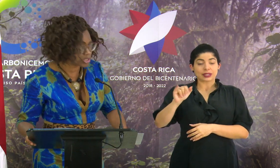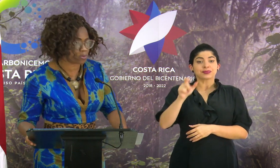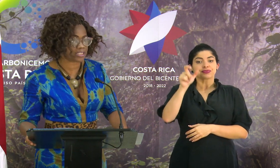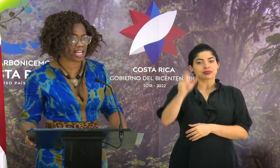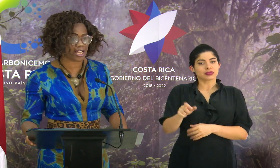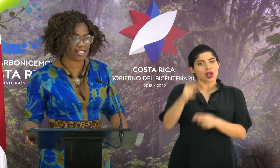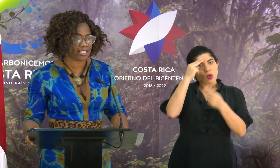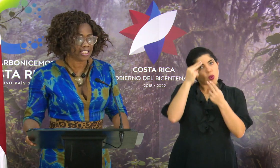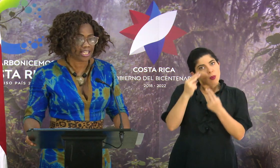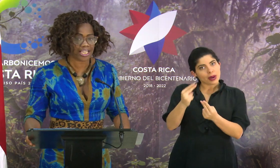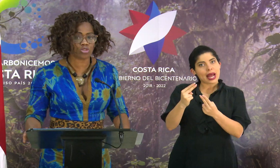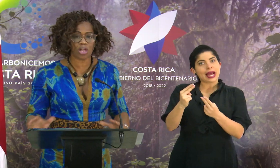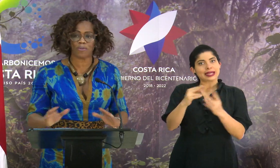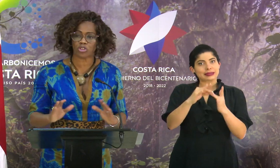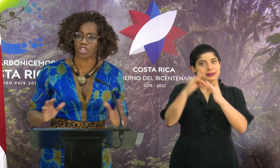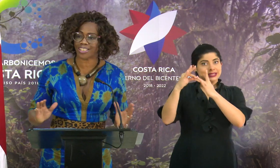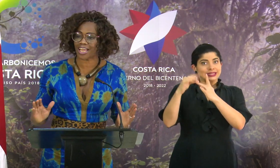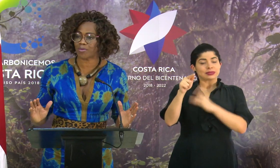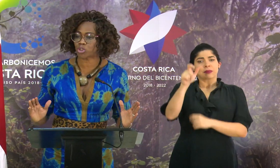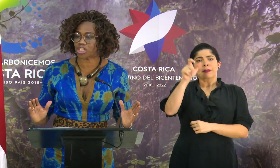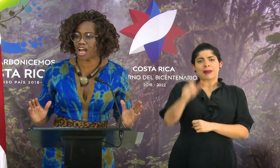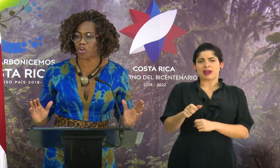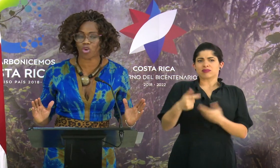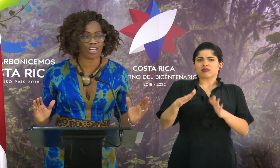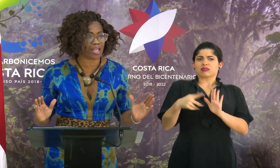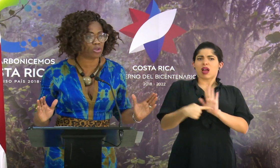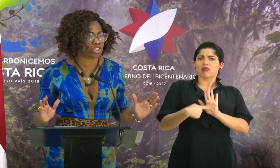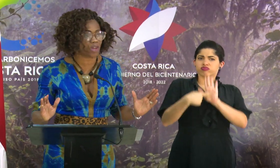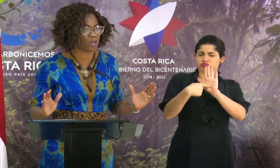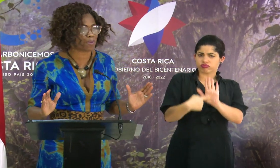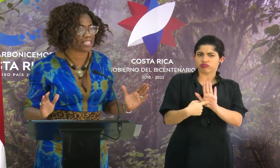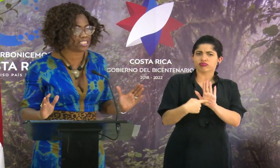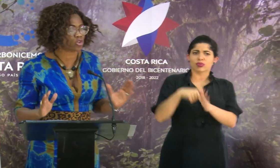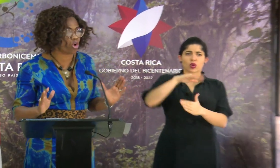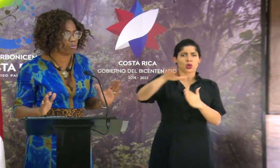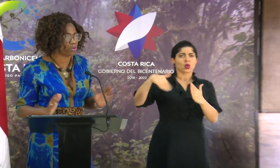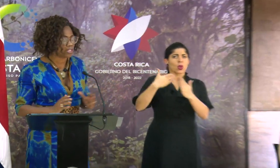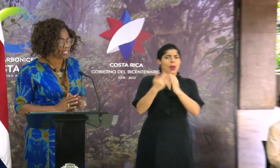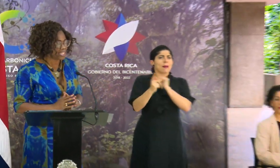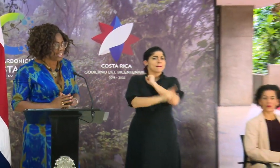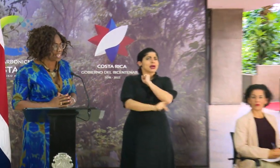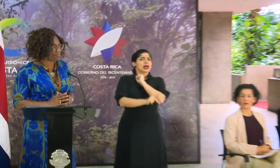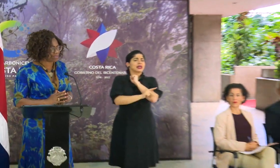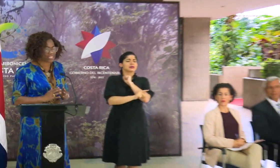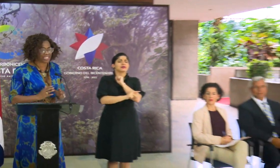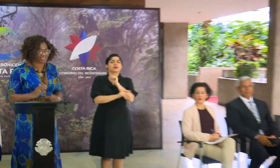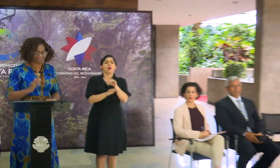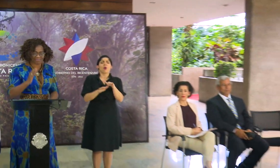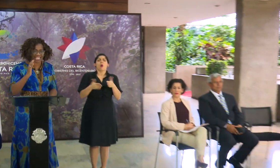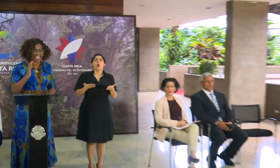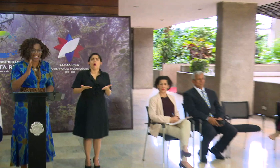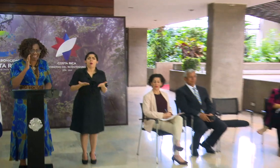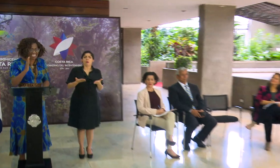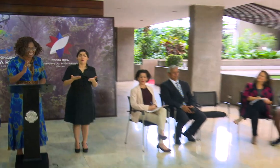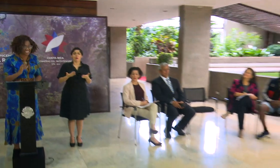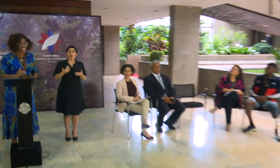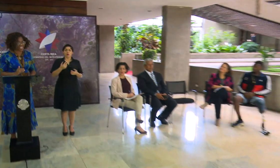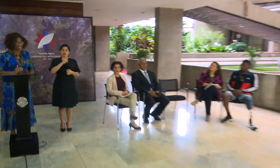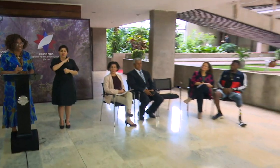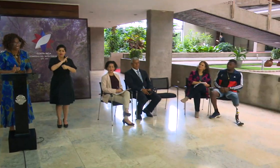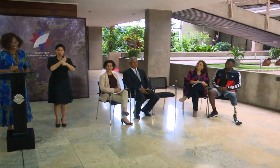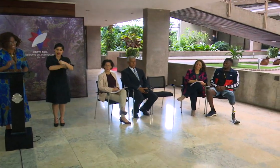el dedicado especial, él es una persona que ha demostrado, le ha demostrado al país cómo se tiene la